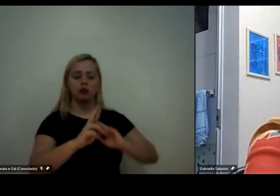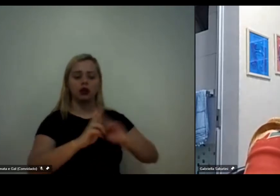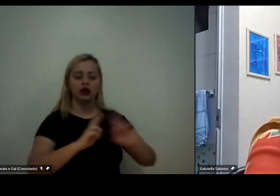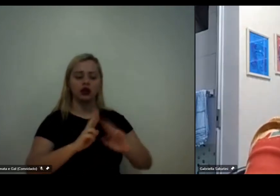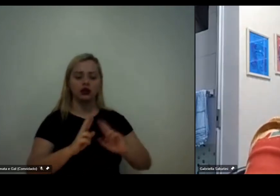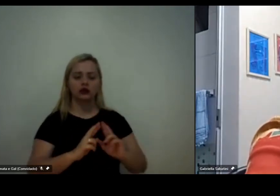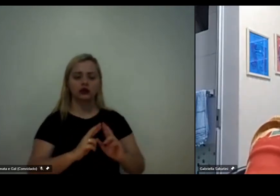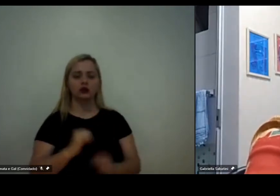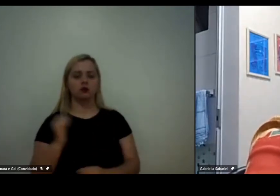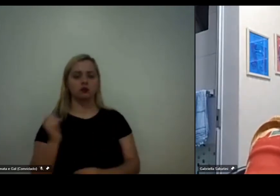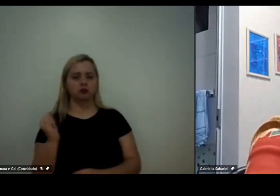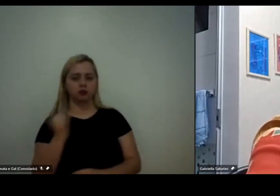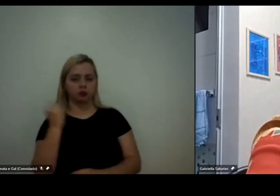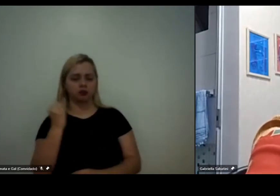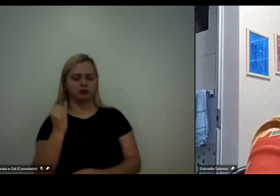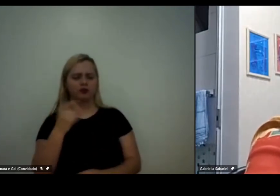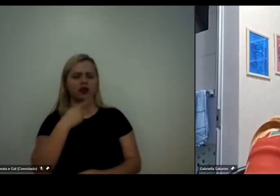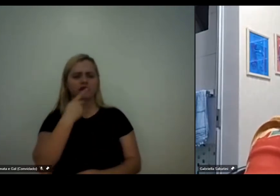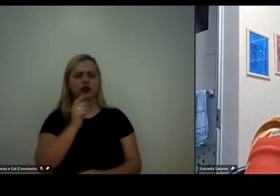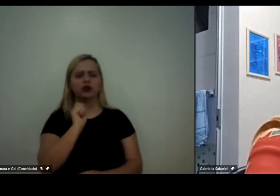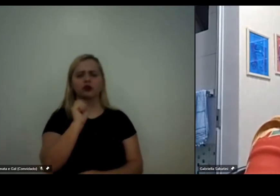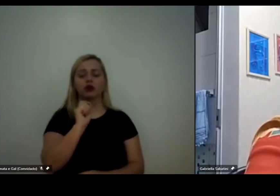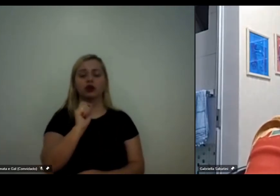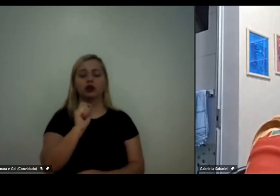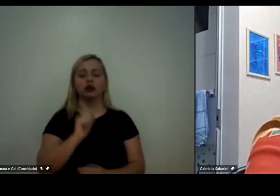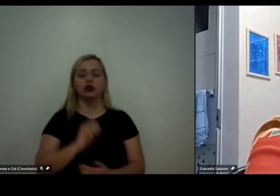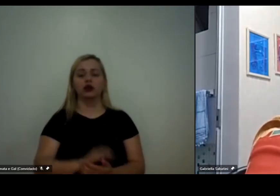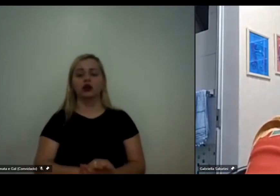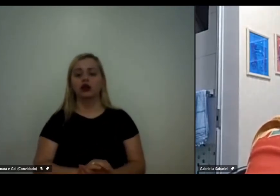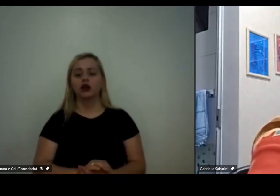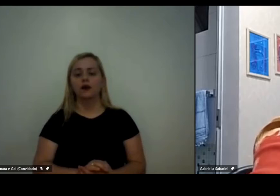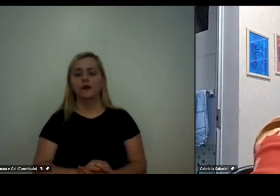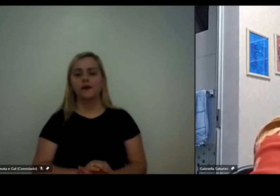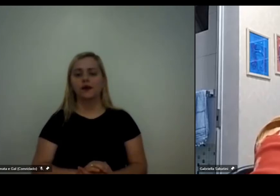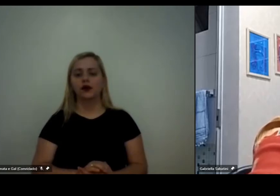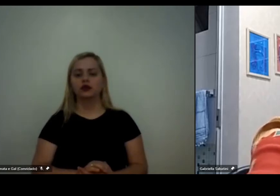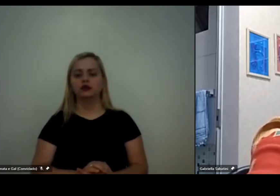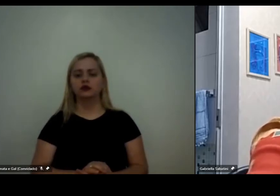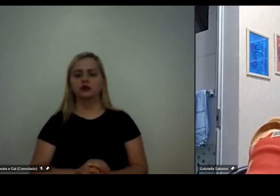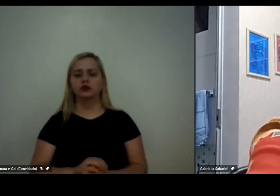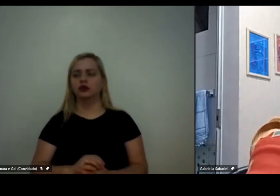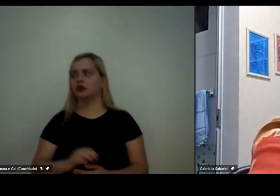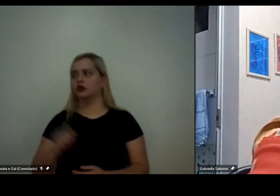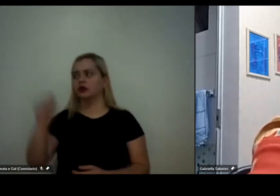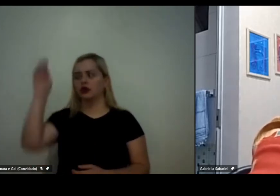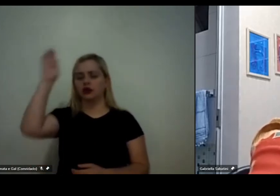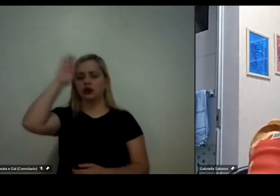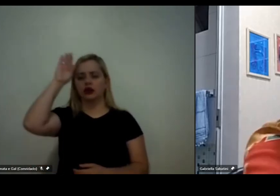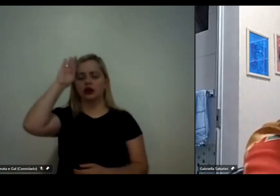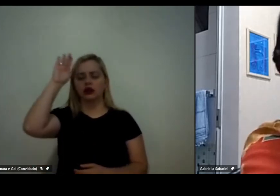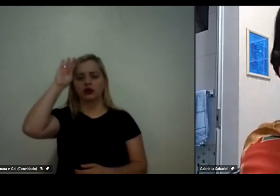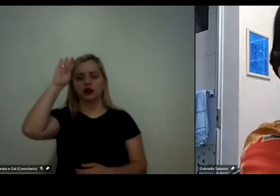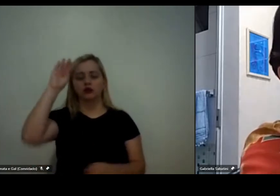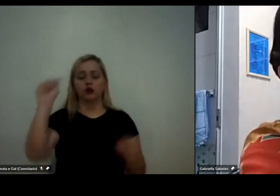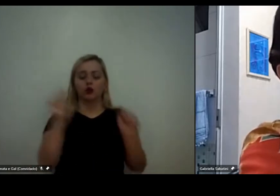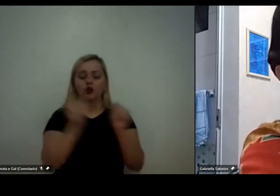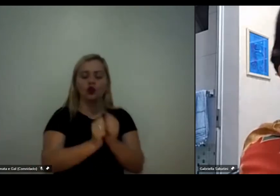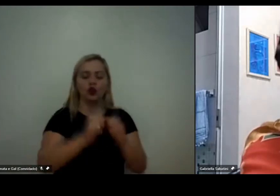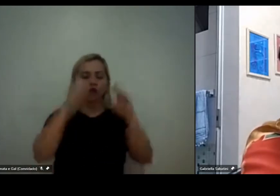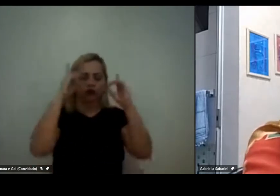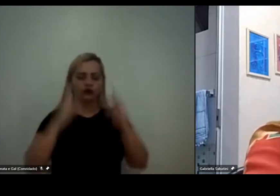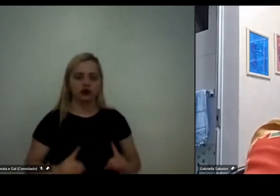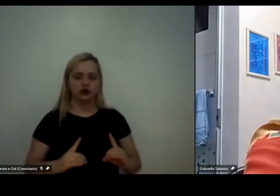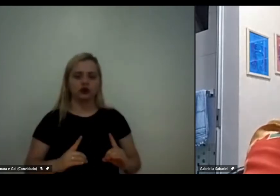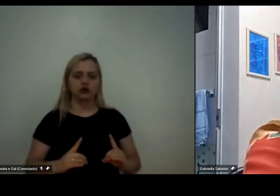disse, enquanto acadêmica com deficiência, qualquer lugar que porventura